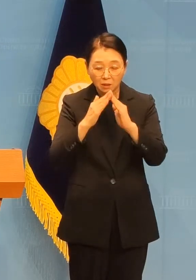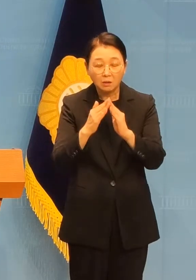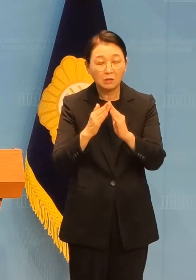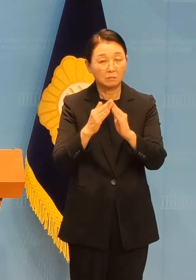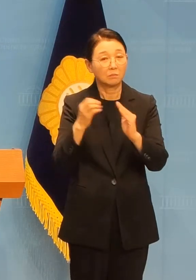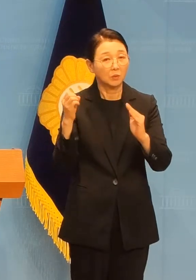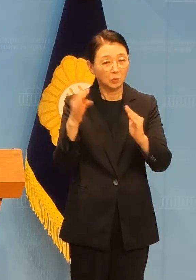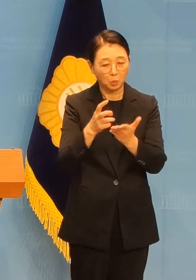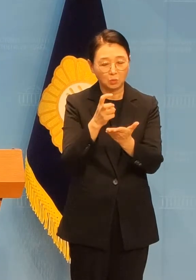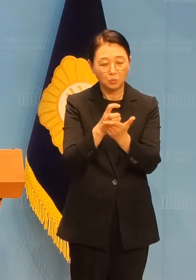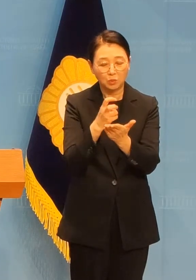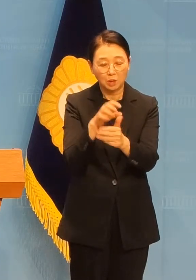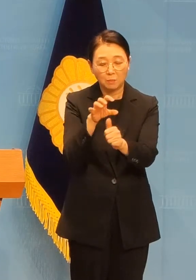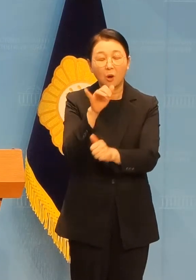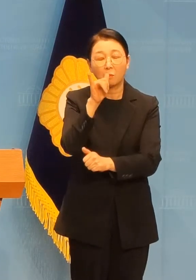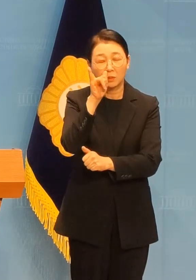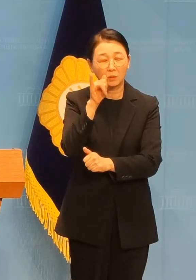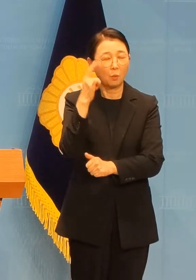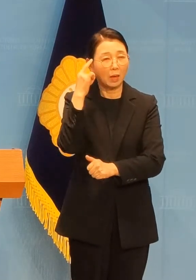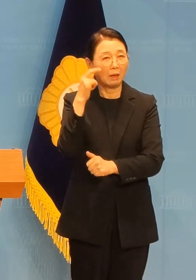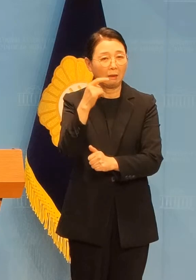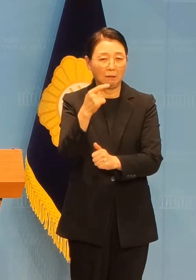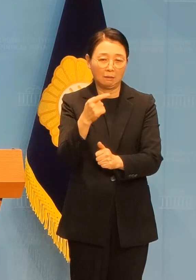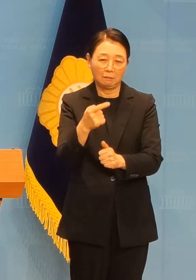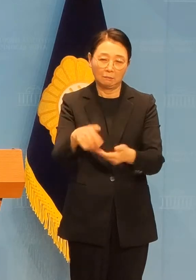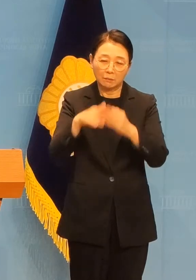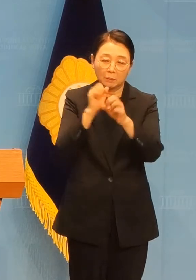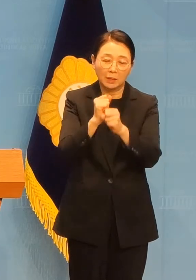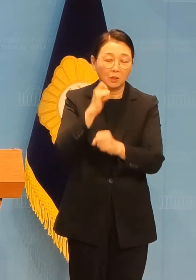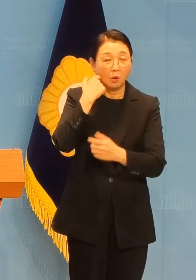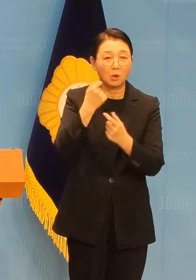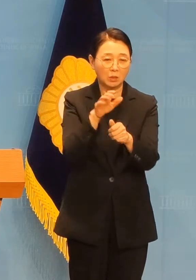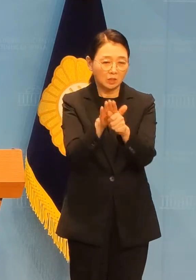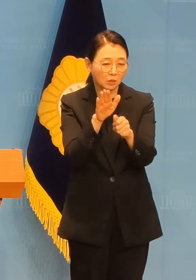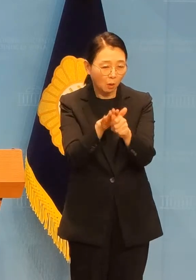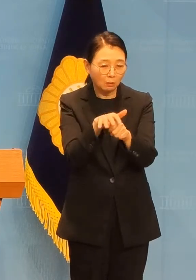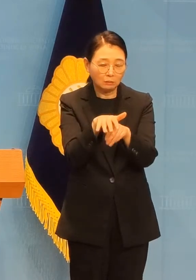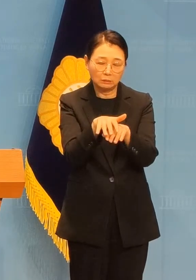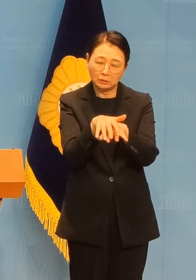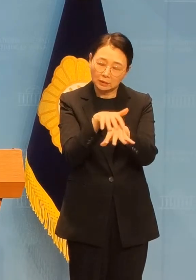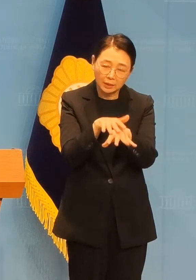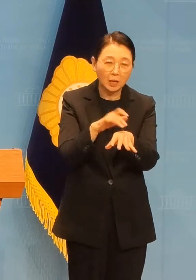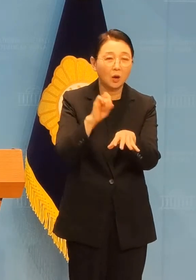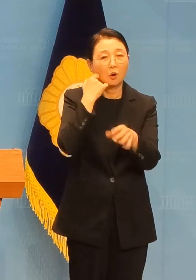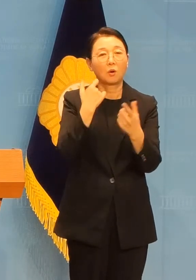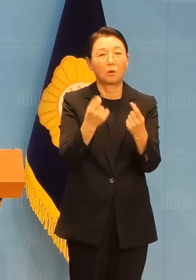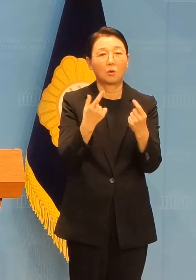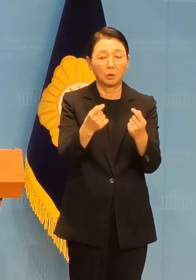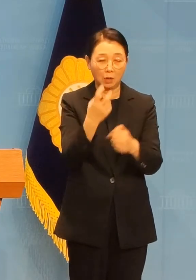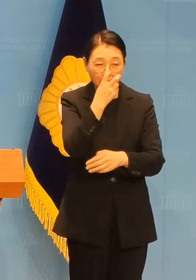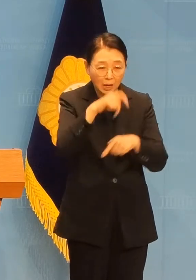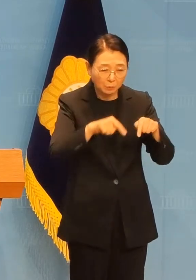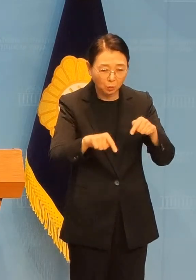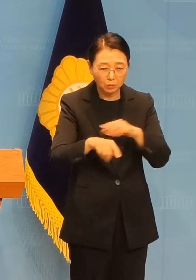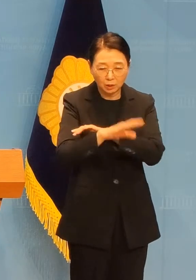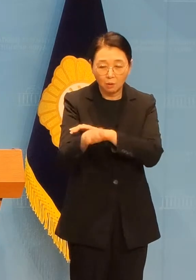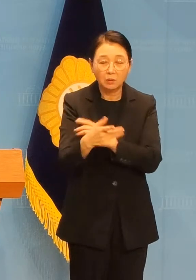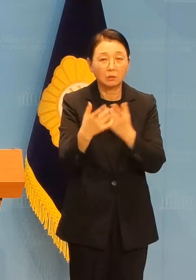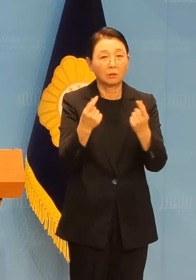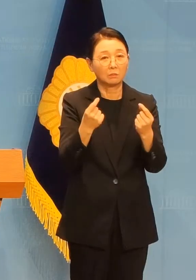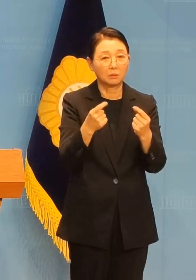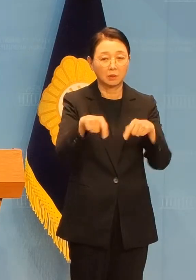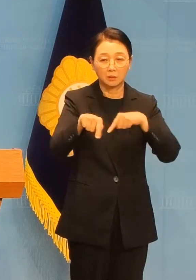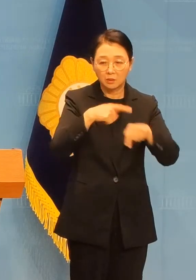각종 규제로 진입을 틀어막고 지원체계는 부실하고 감독 자체는 허술하며 정치적